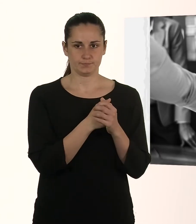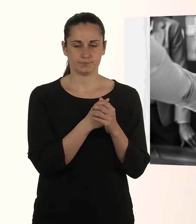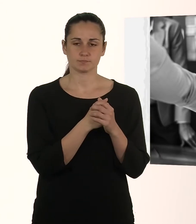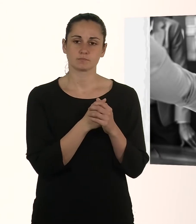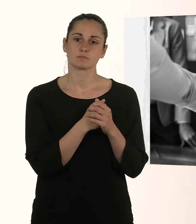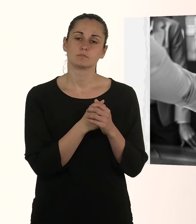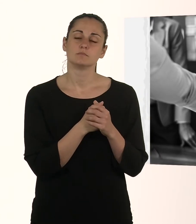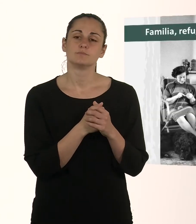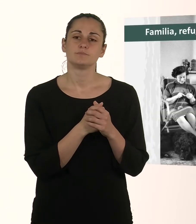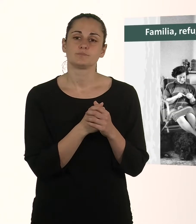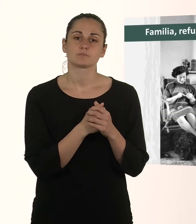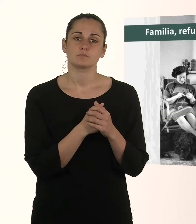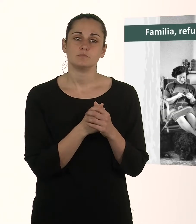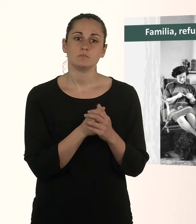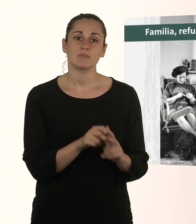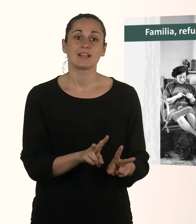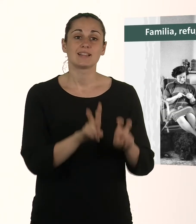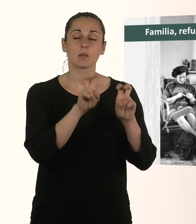cabeza. En el campo